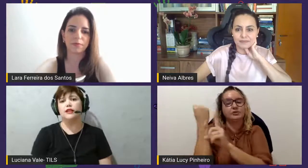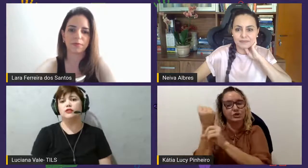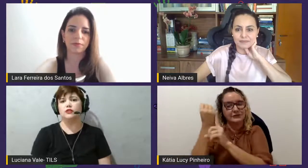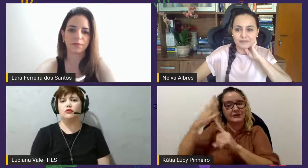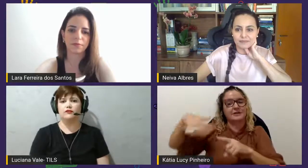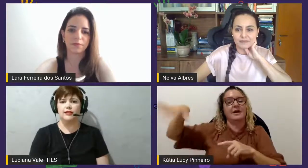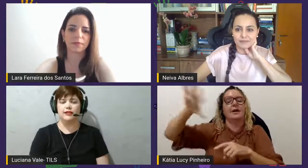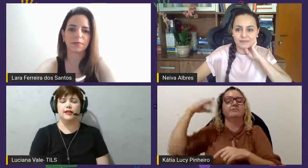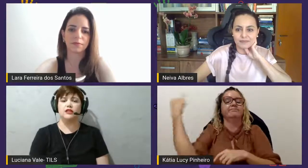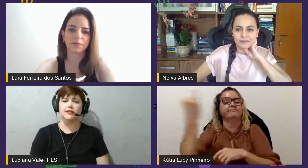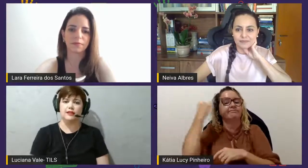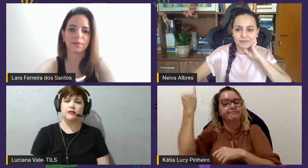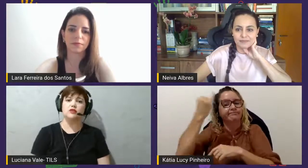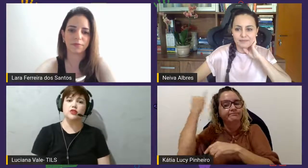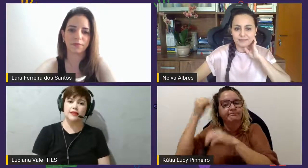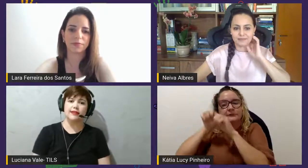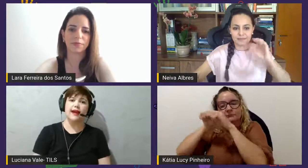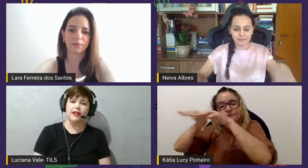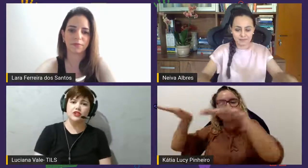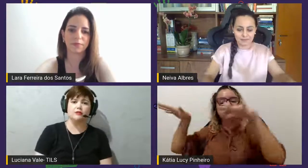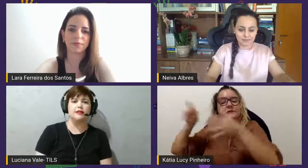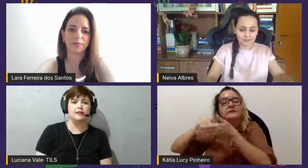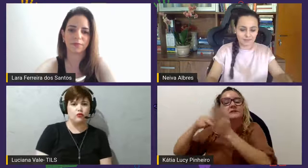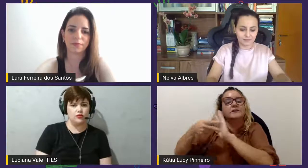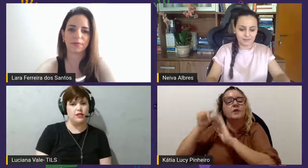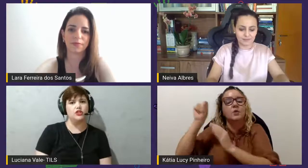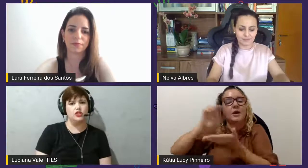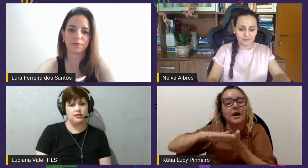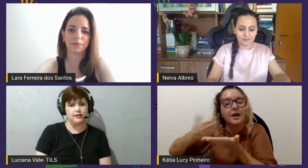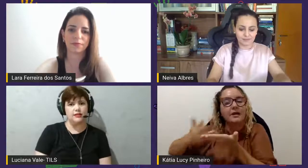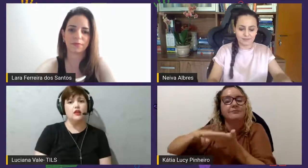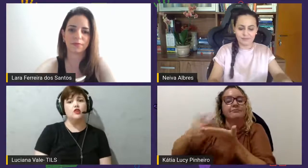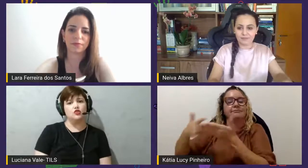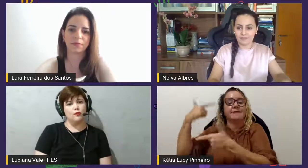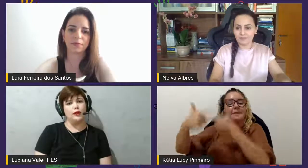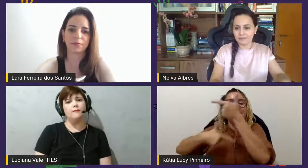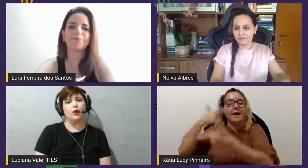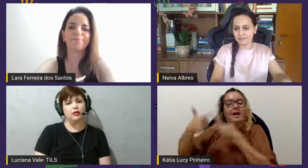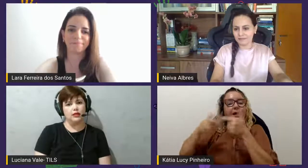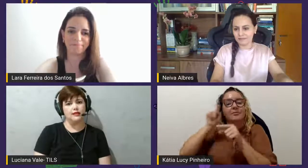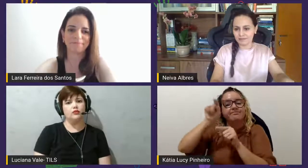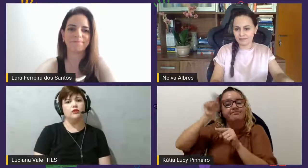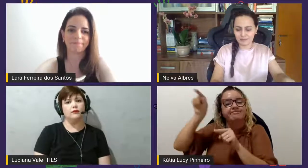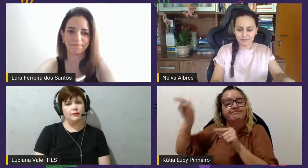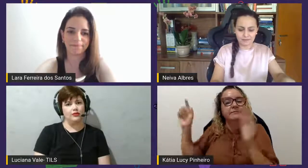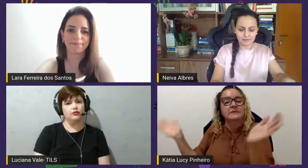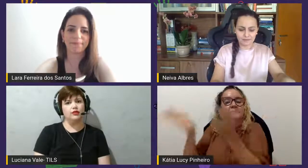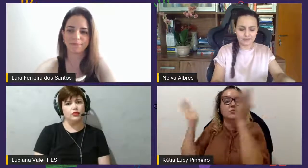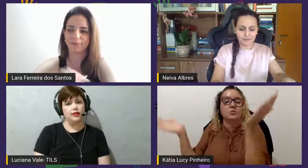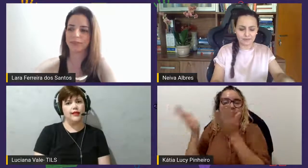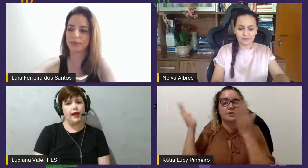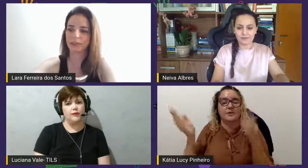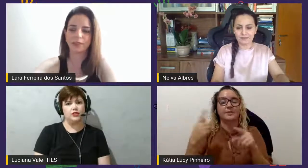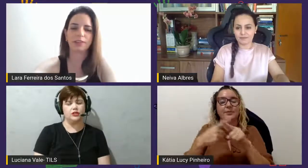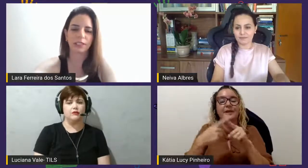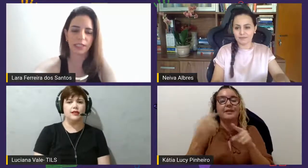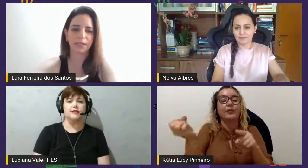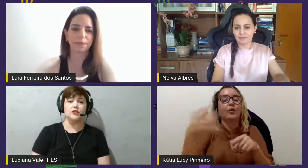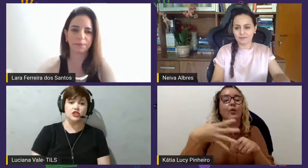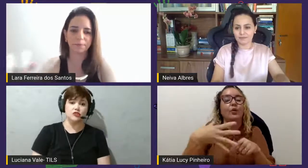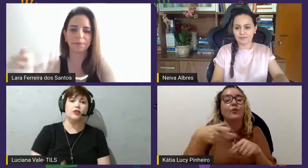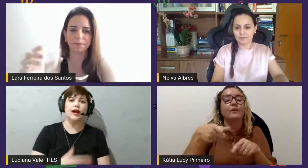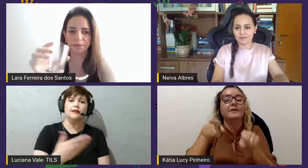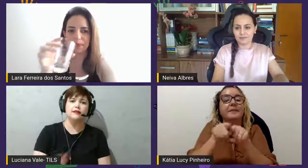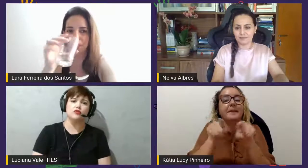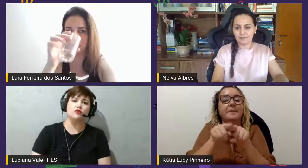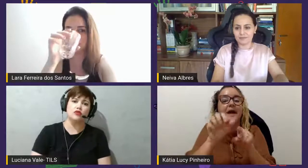só dentro da universidade, é necessário que a sociedade também se conscientize sobre a importância do trabalho do tradutor-intérprete também, que